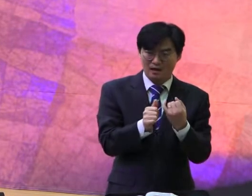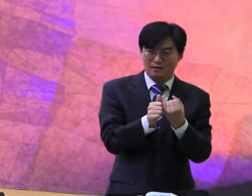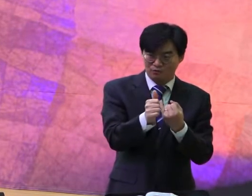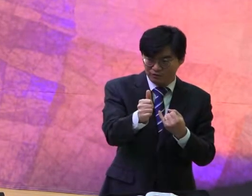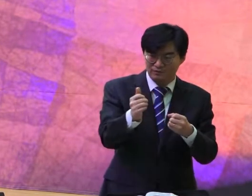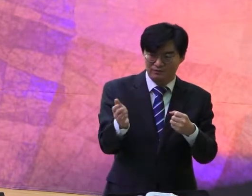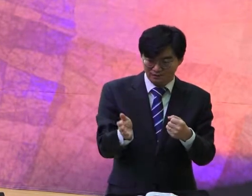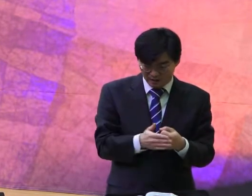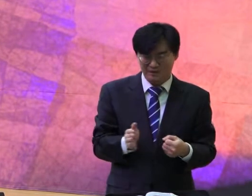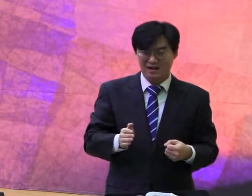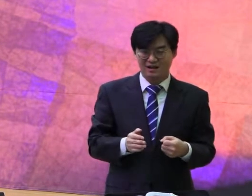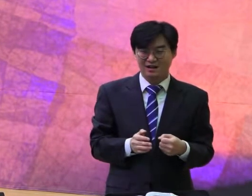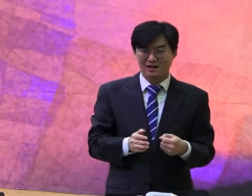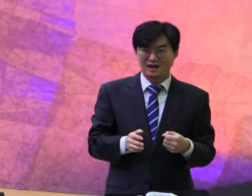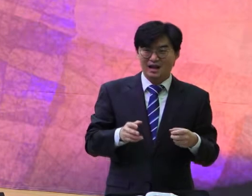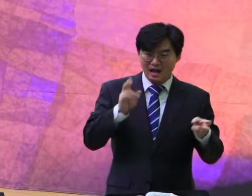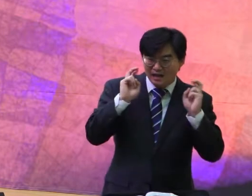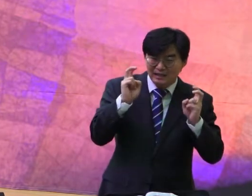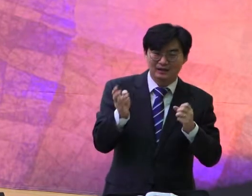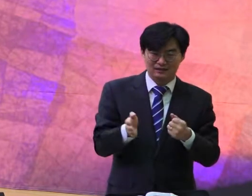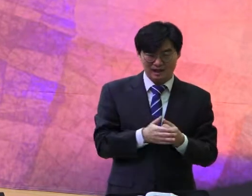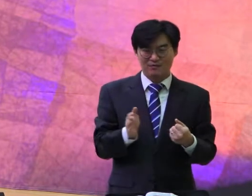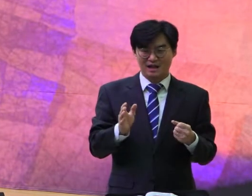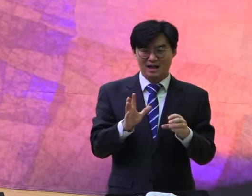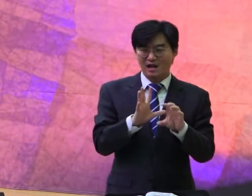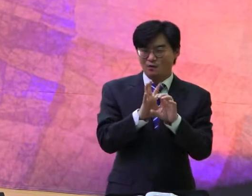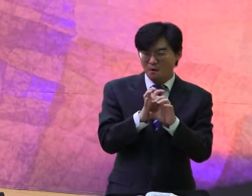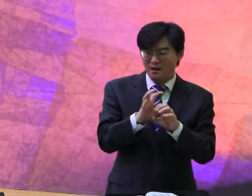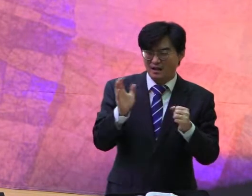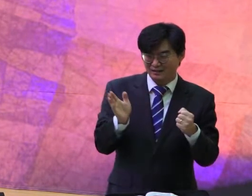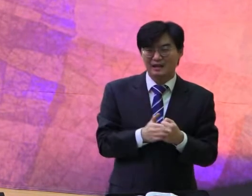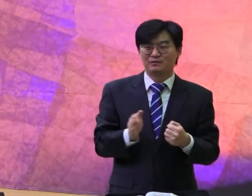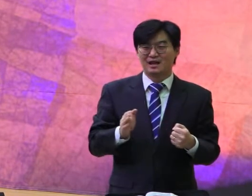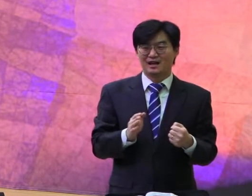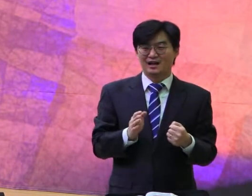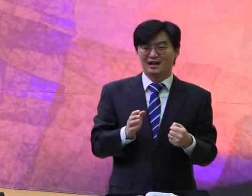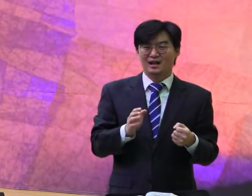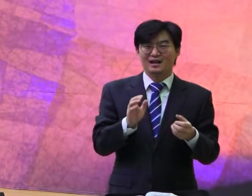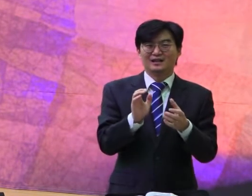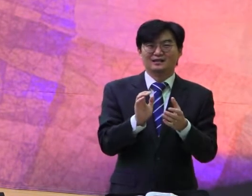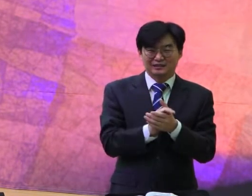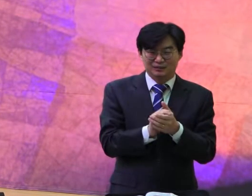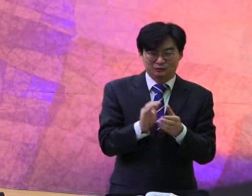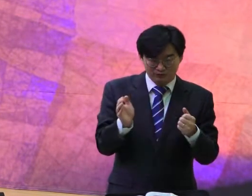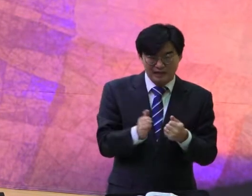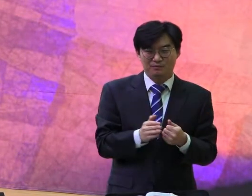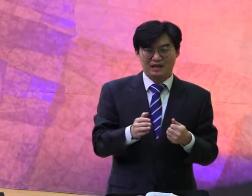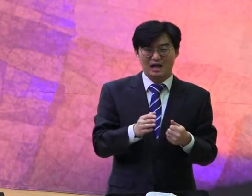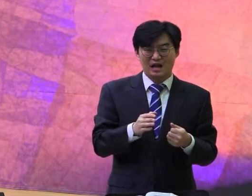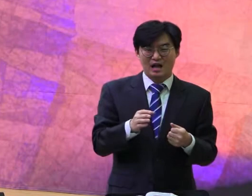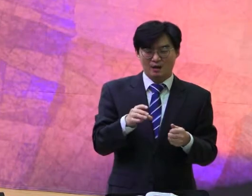때문이고, 온 세계를 힘들게 하는 이 코로나 때문입니까? 그런 핑계를 대겠습니까?